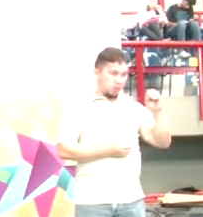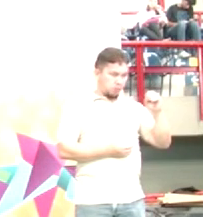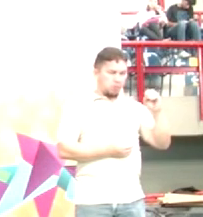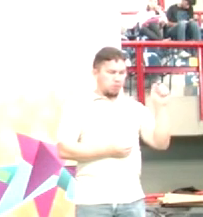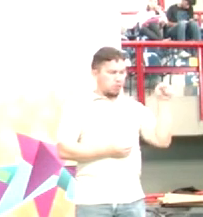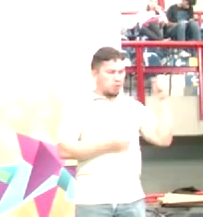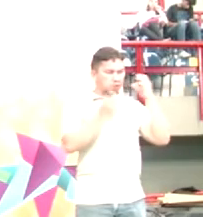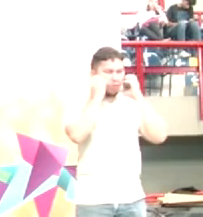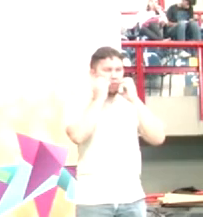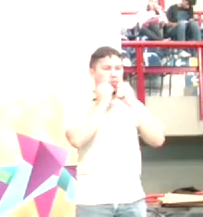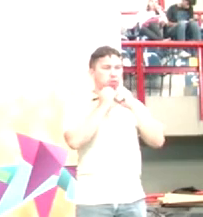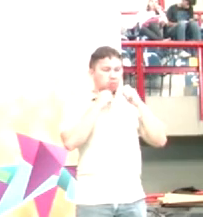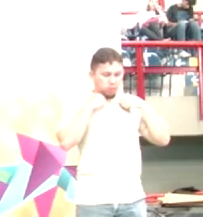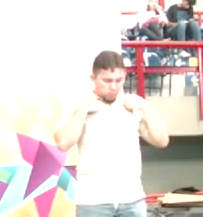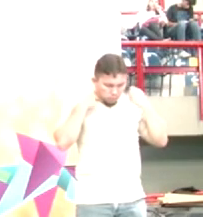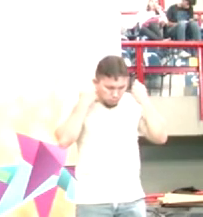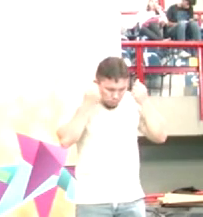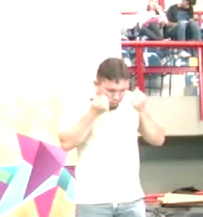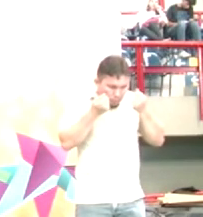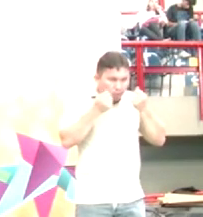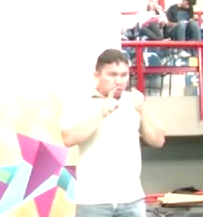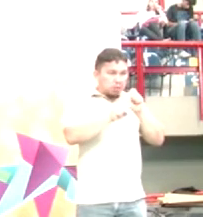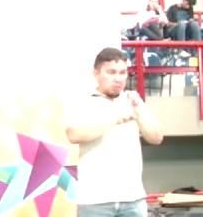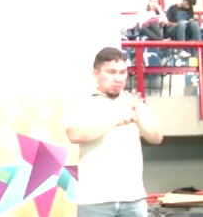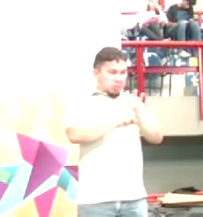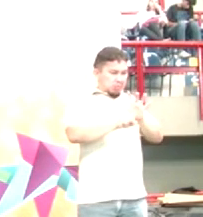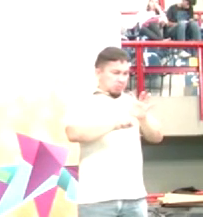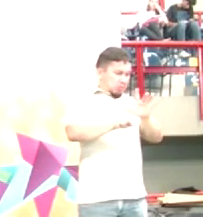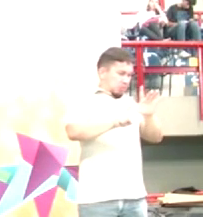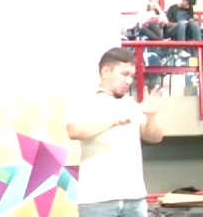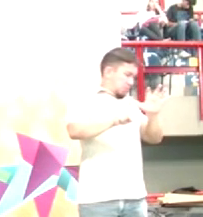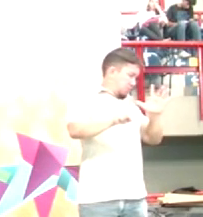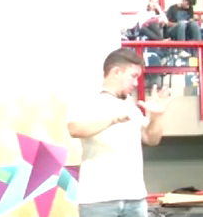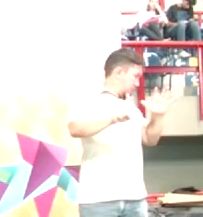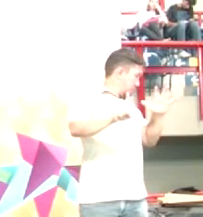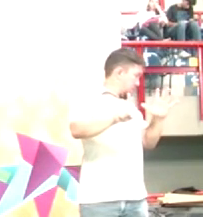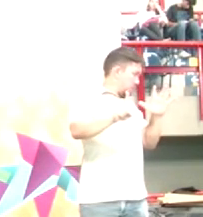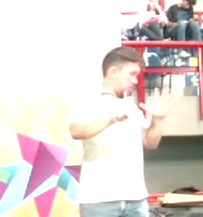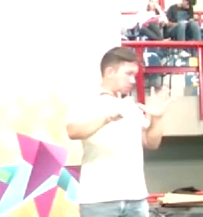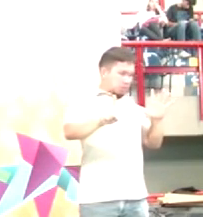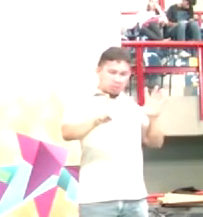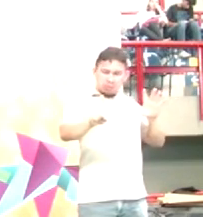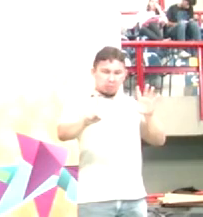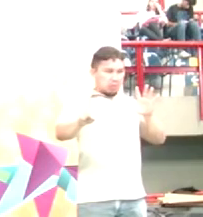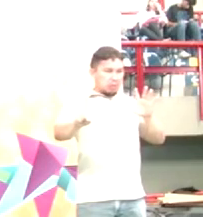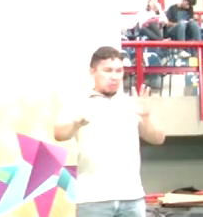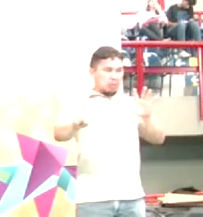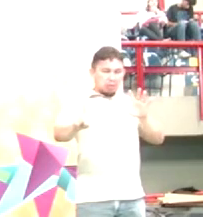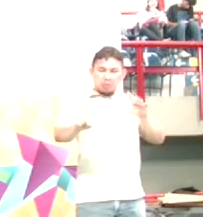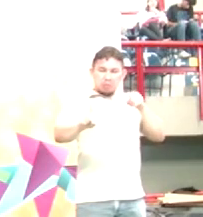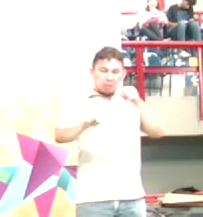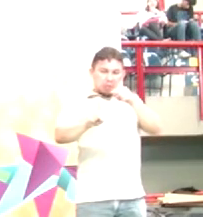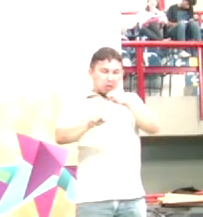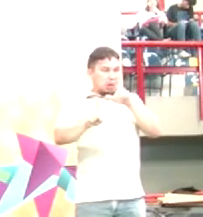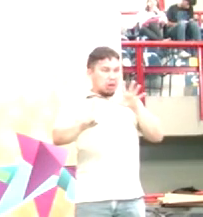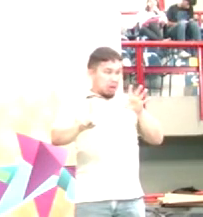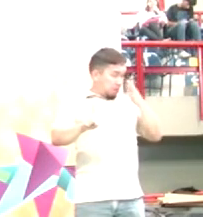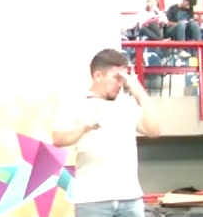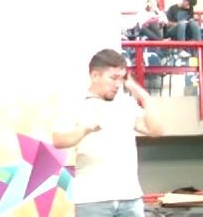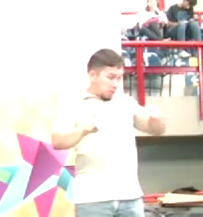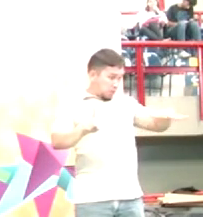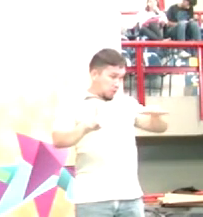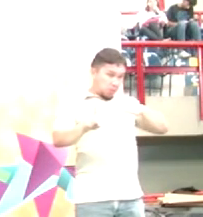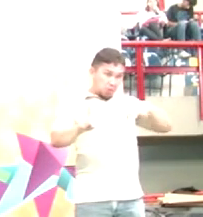entendeu? Arrastou com ele tanta gente pobre, muito